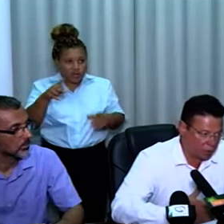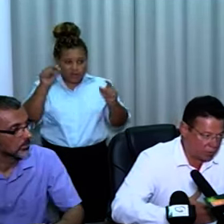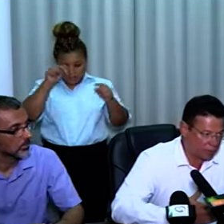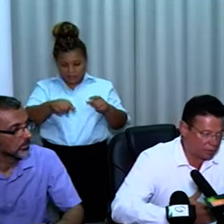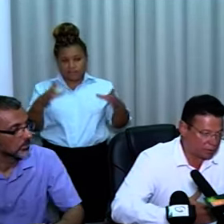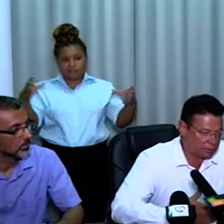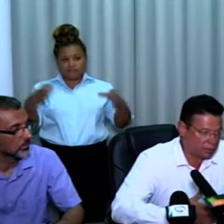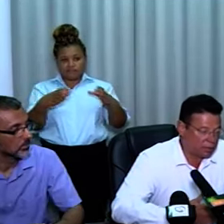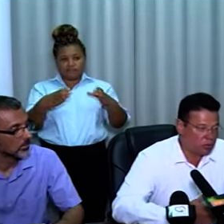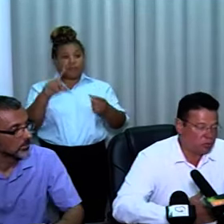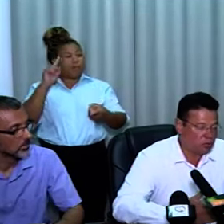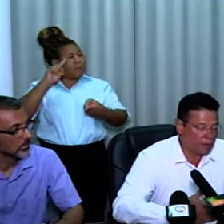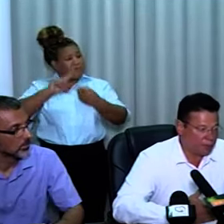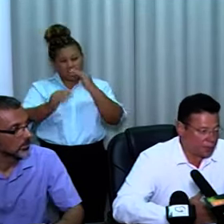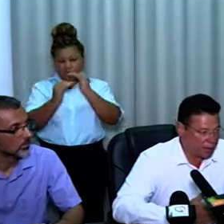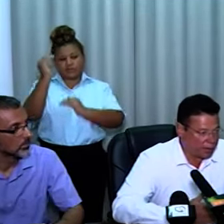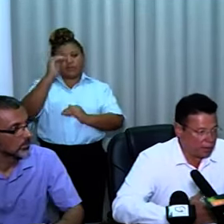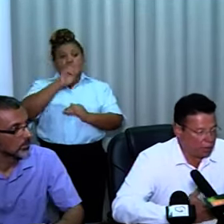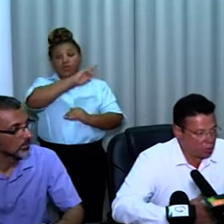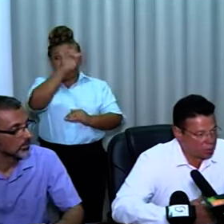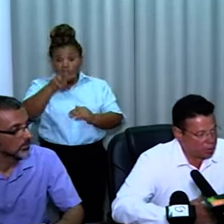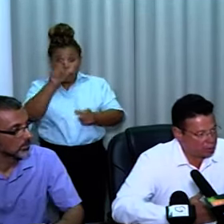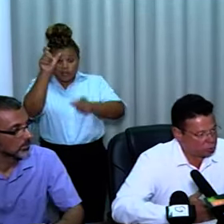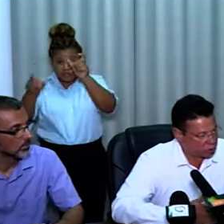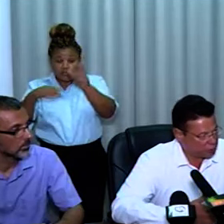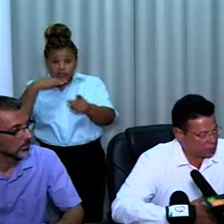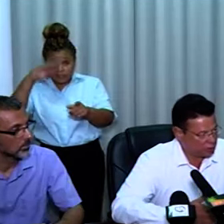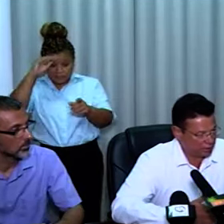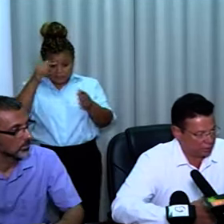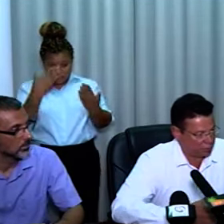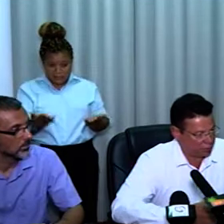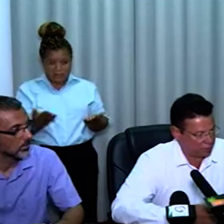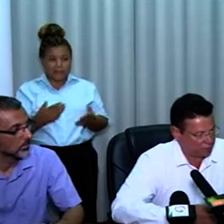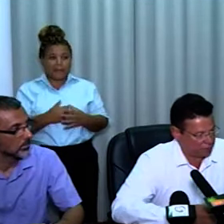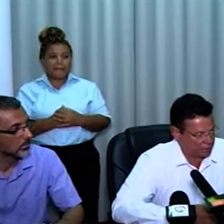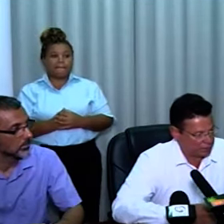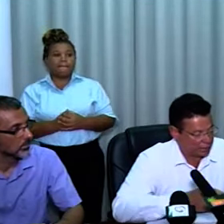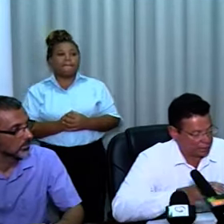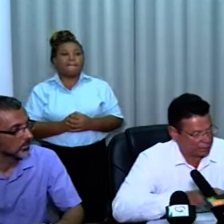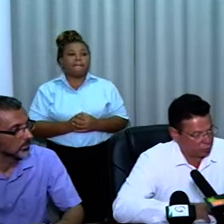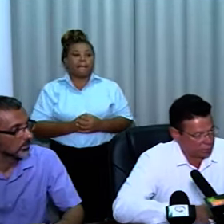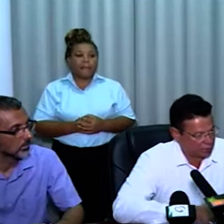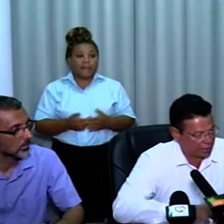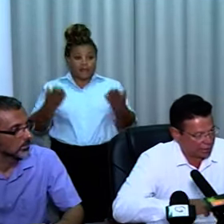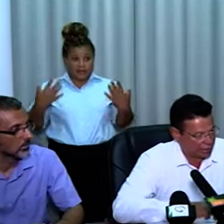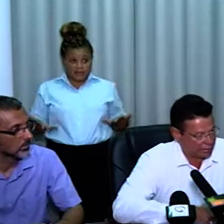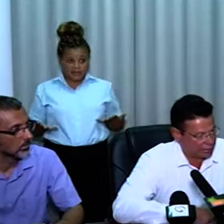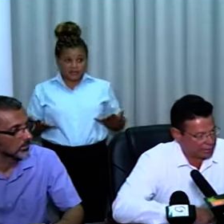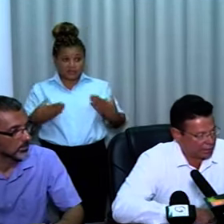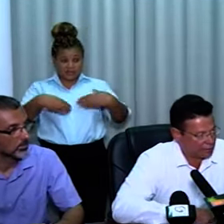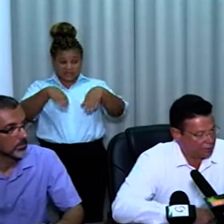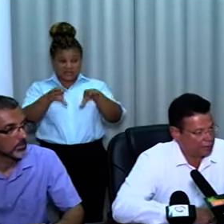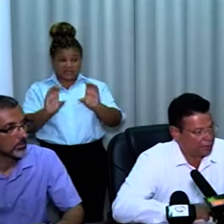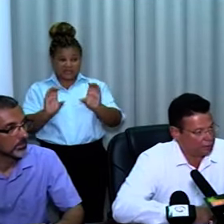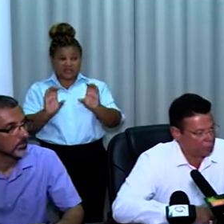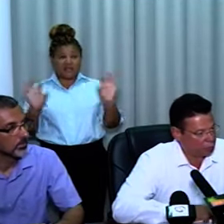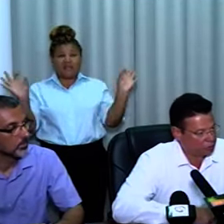bien comprendre. Nous n'avons pas local transmission qui nous apporte. Ça a dit qu'il est caractérisé